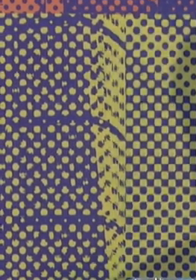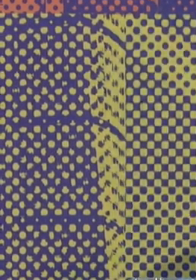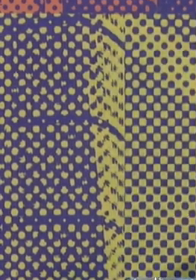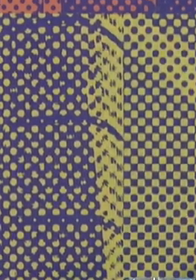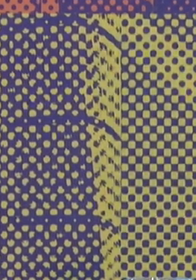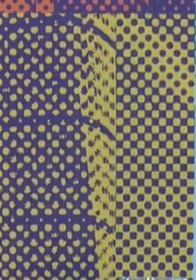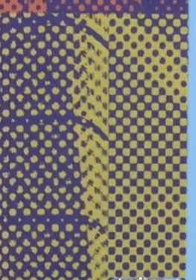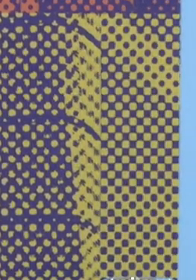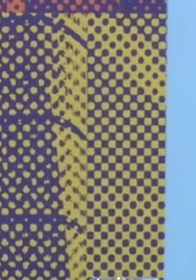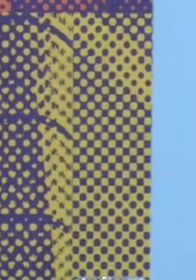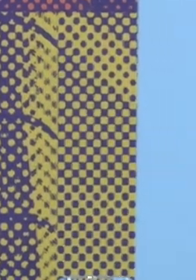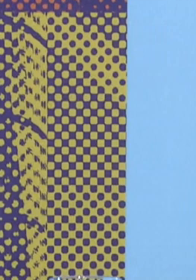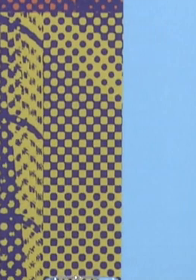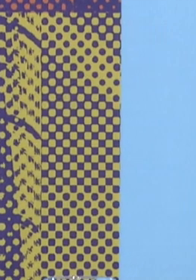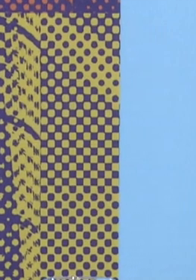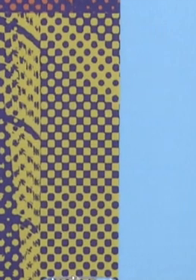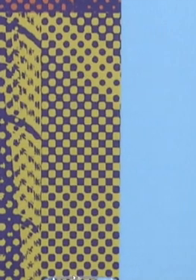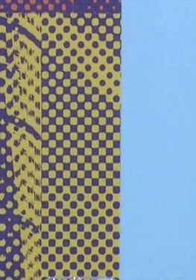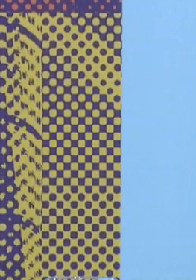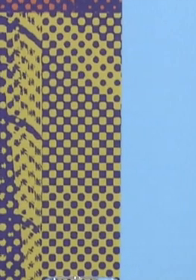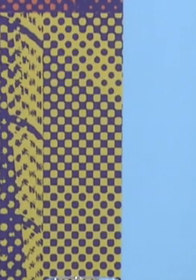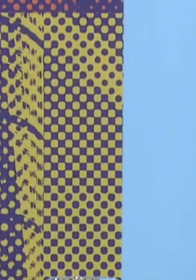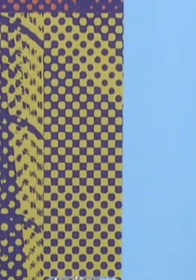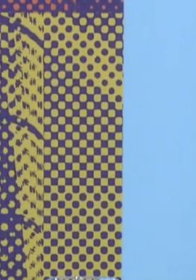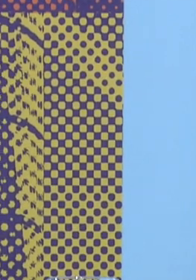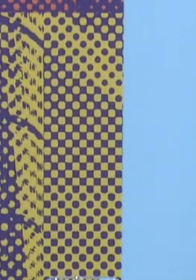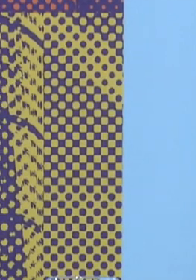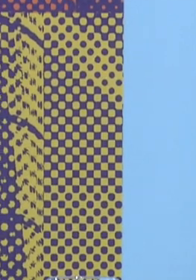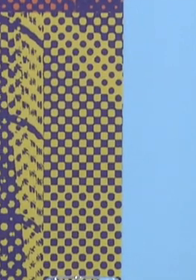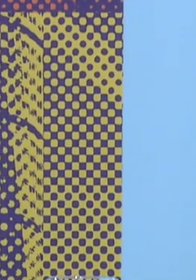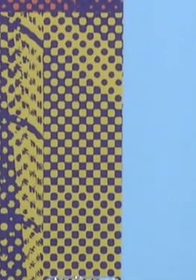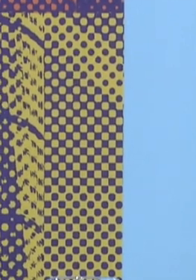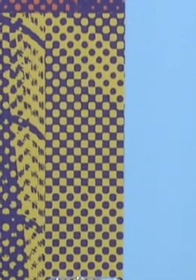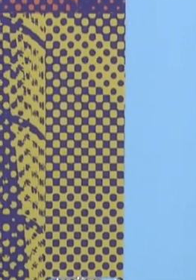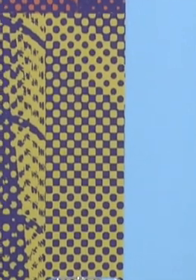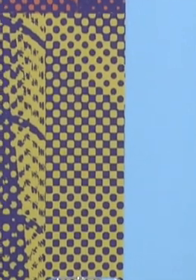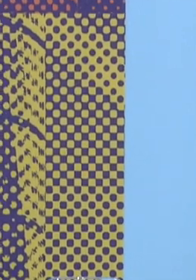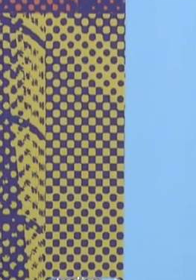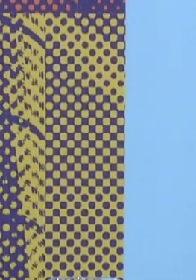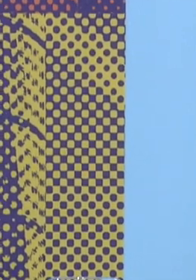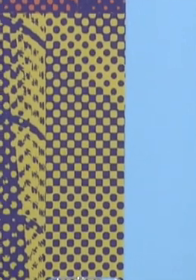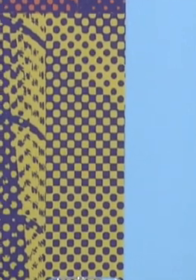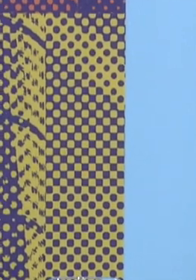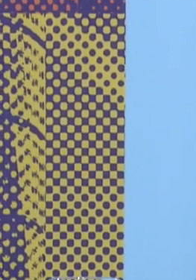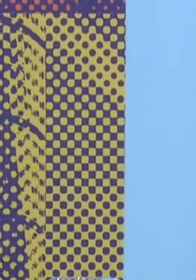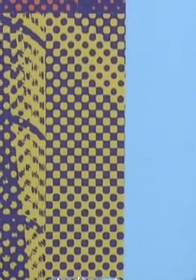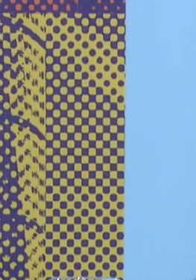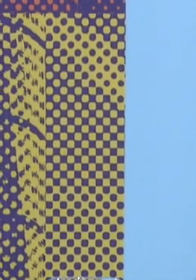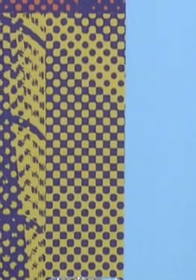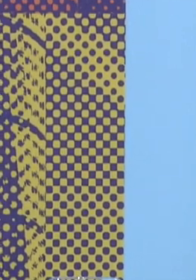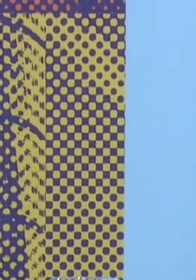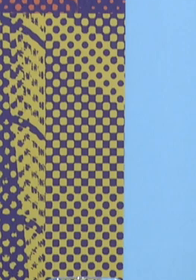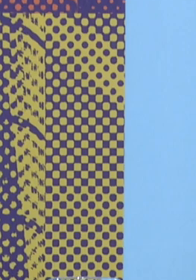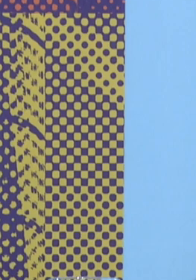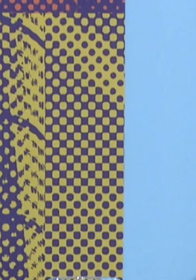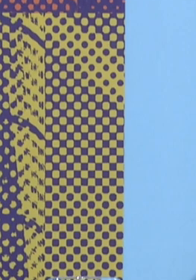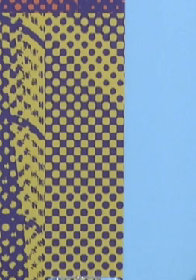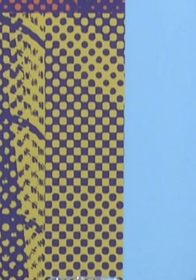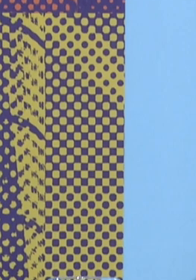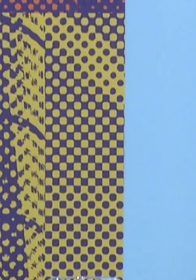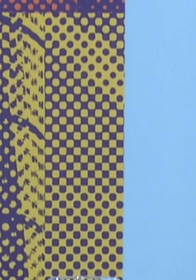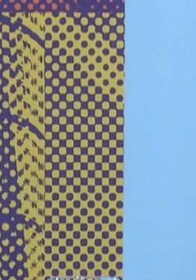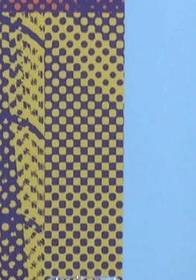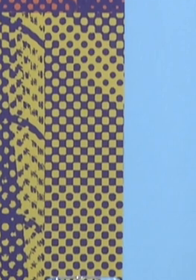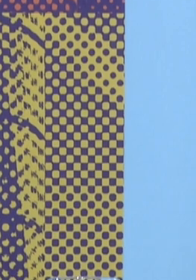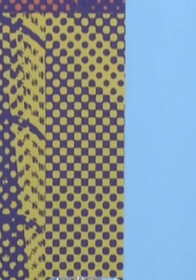Medans infrastrukturen för cykel och kollektivtrafik är gravt underdimensionerad. Mm.